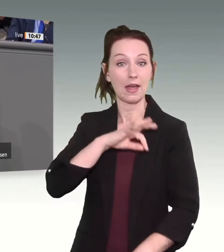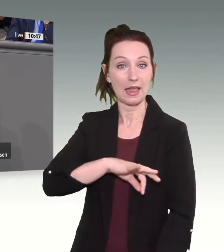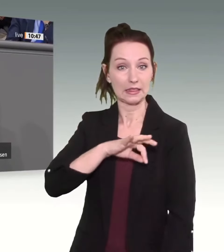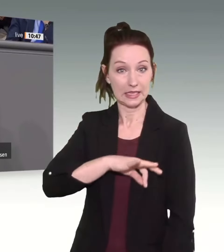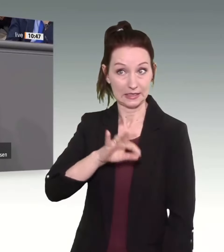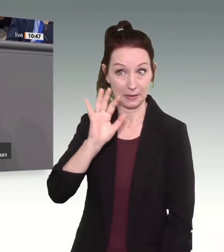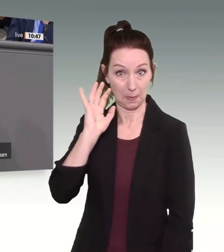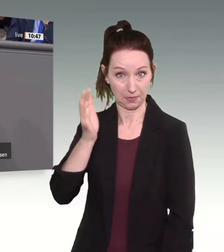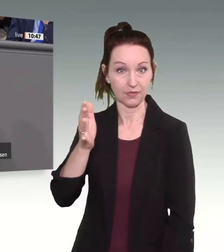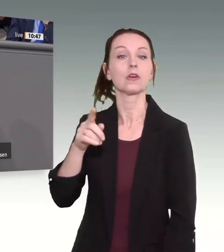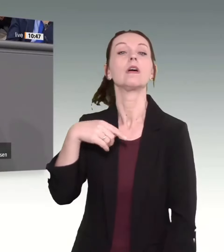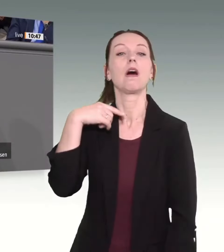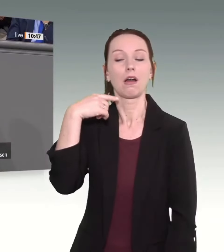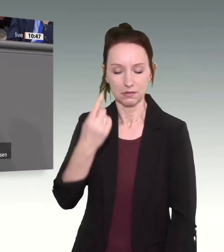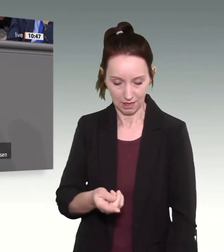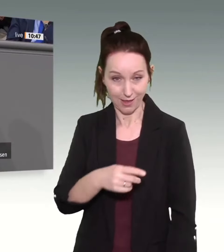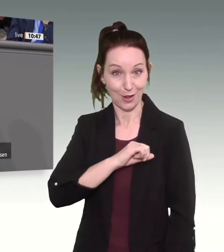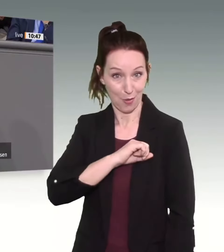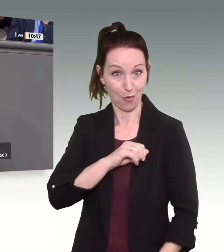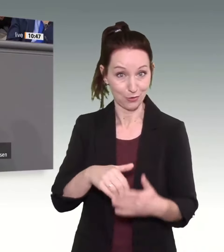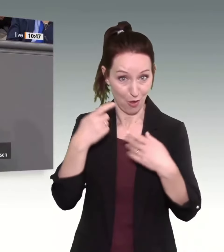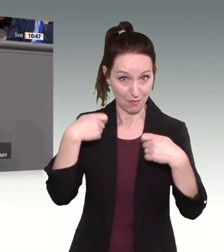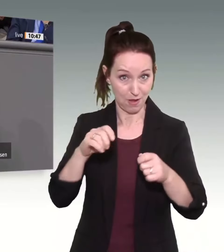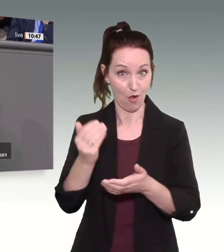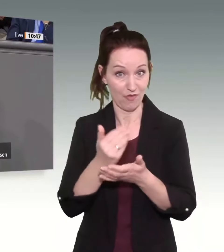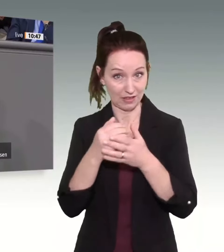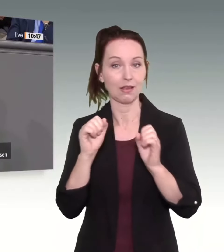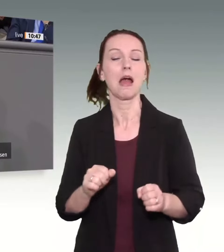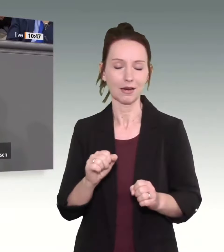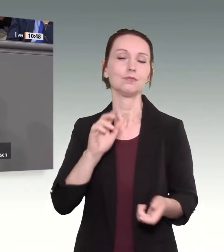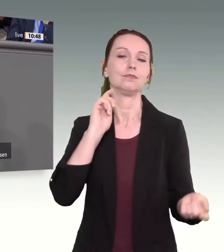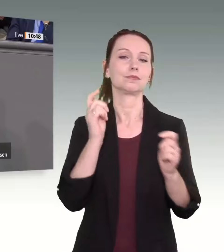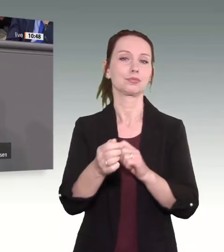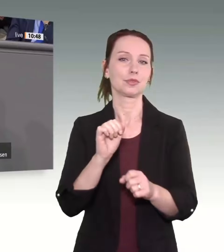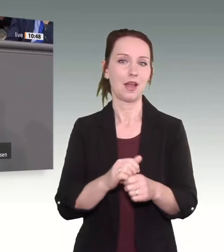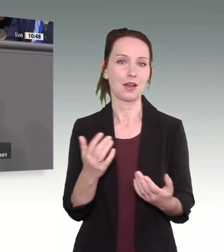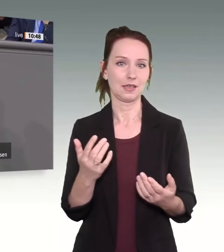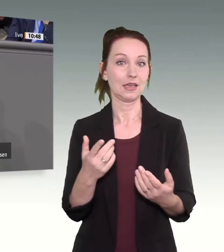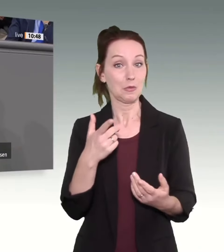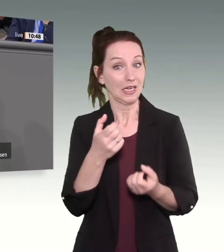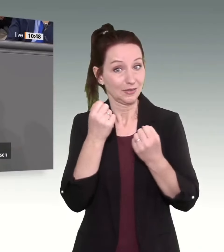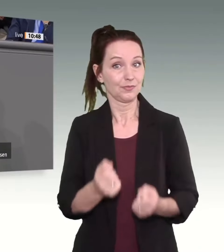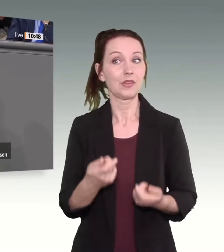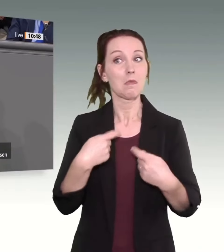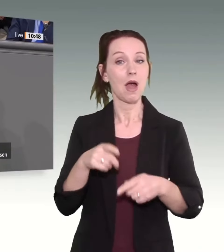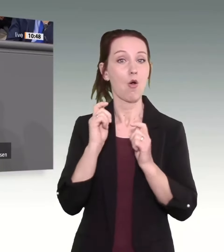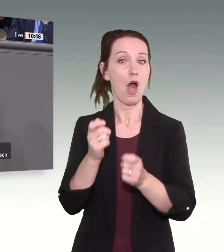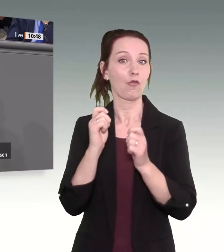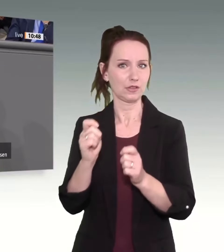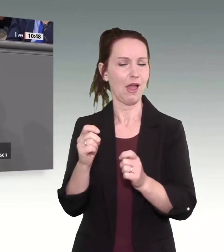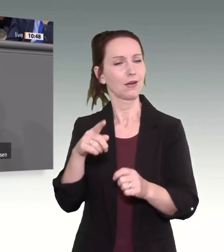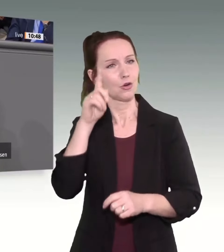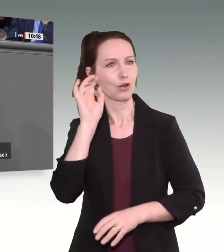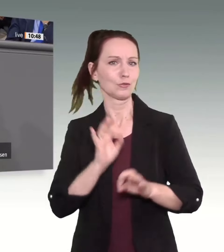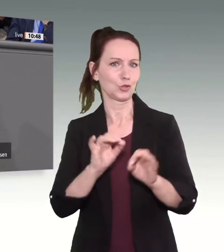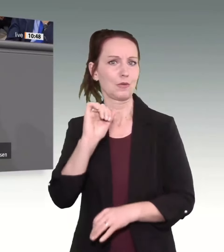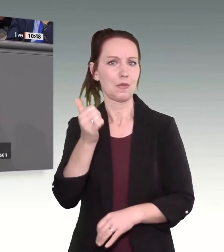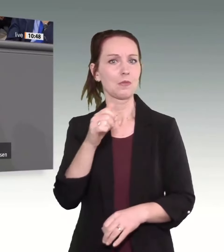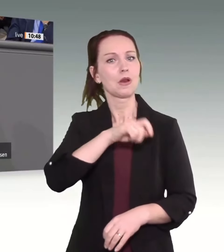Neubau wieder Geld zu verdienen. Das ist der überwiegende Teil in Deutschland, der in den Bauabstrag geht. Das sind Leute, die ihr Geld